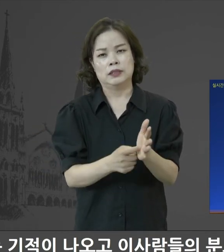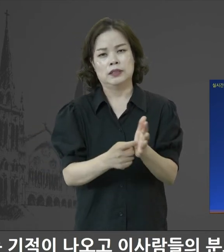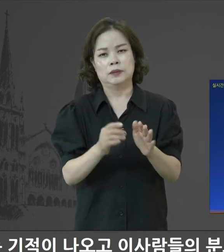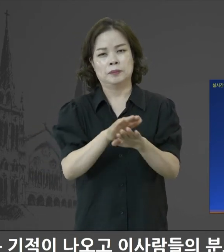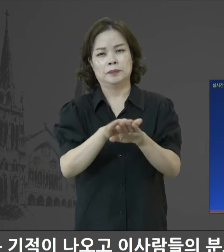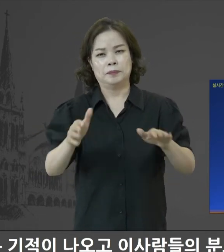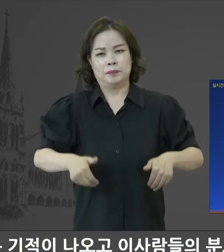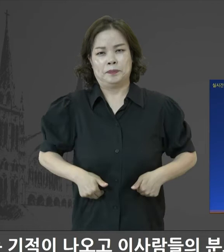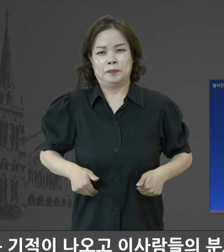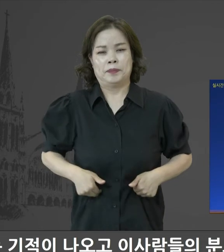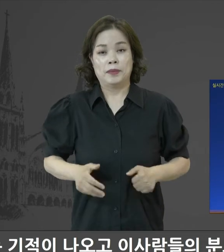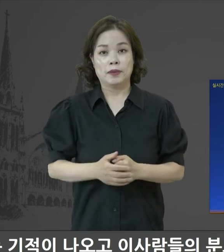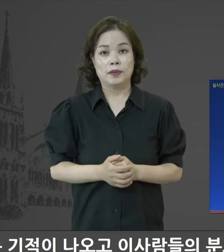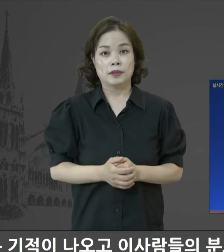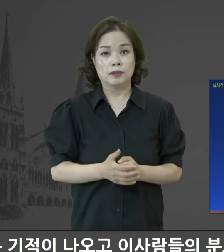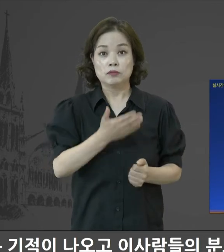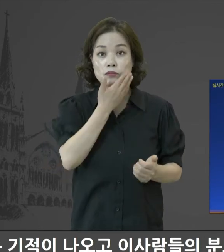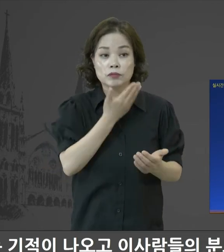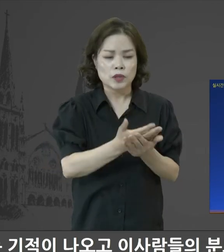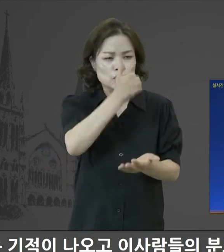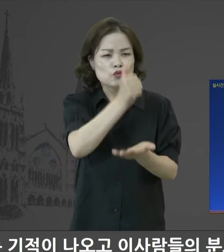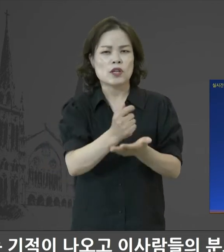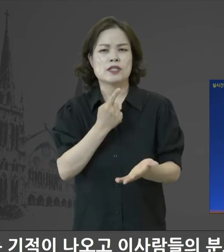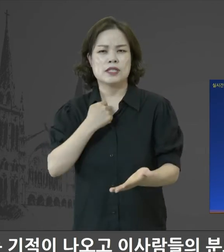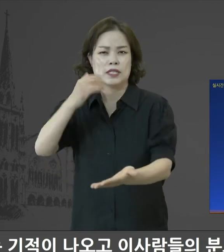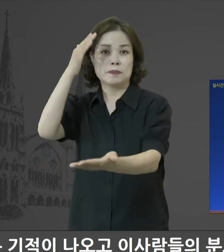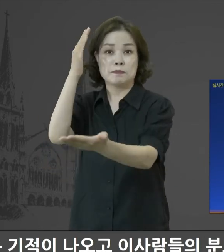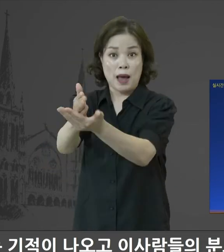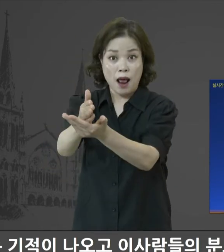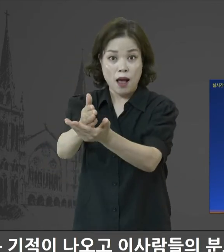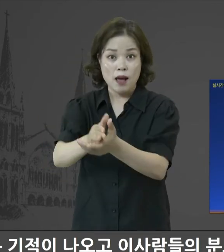응급처치의 핵심은 죄를 짓지 말자,